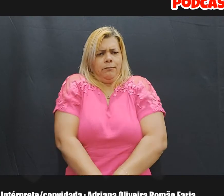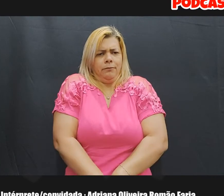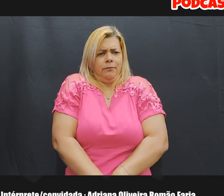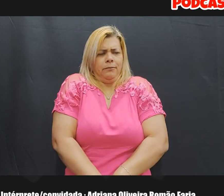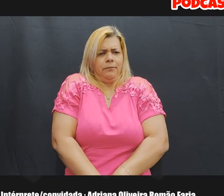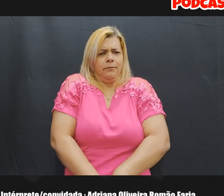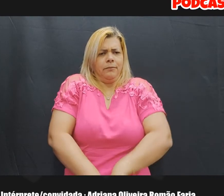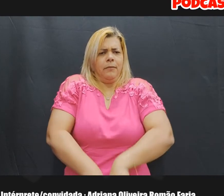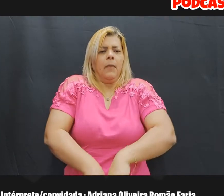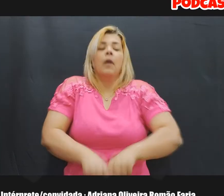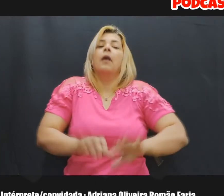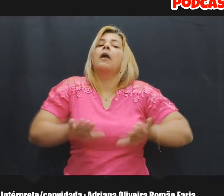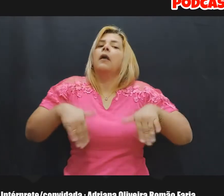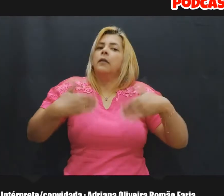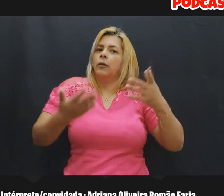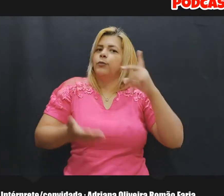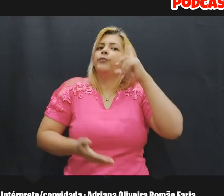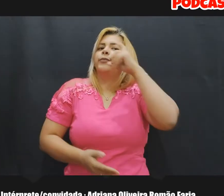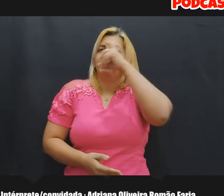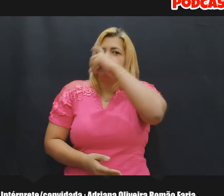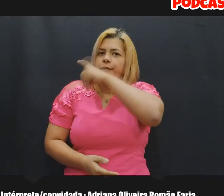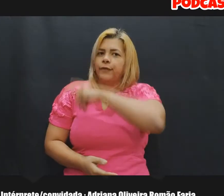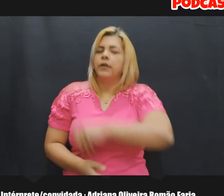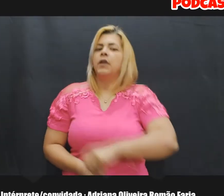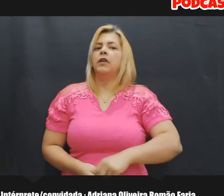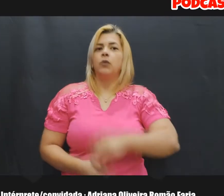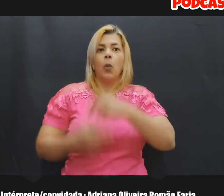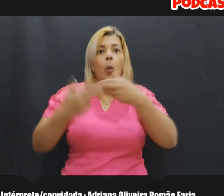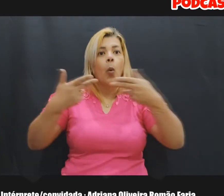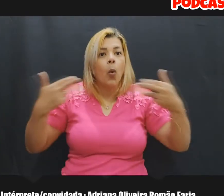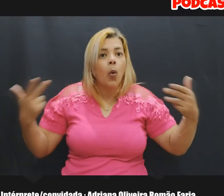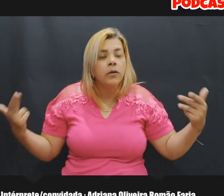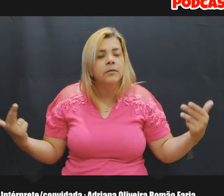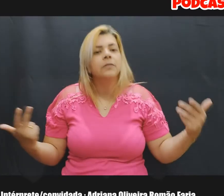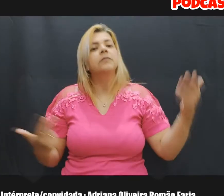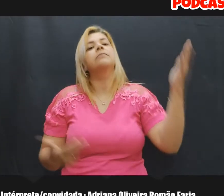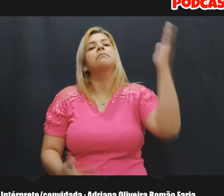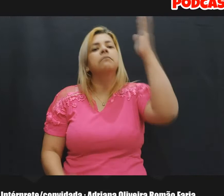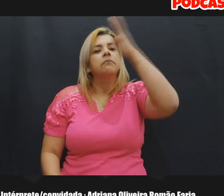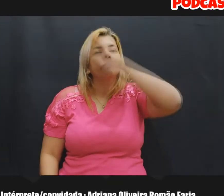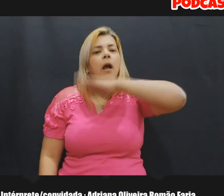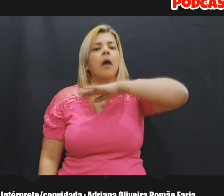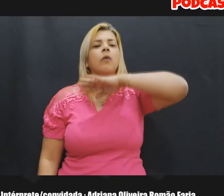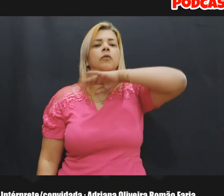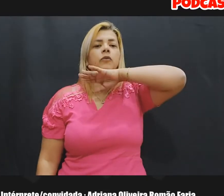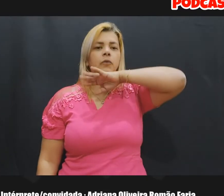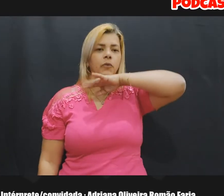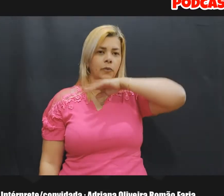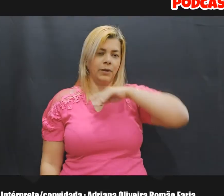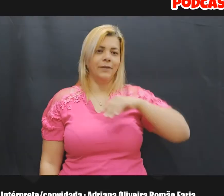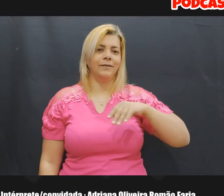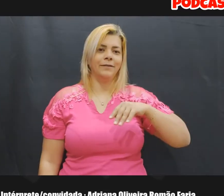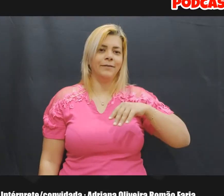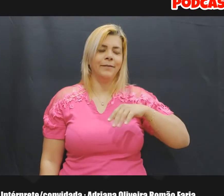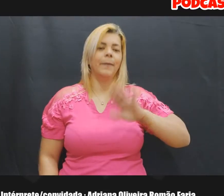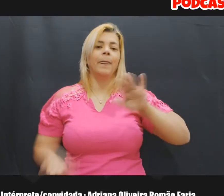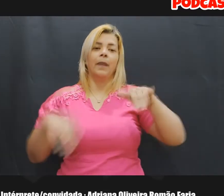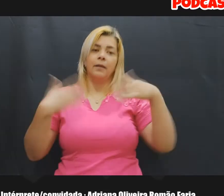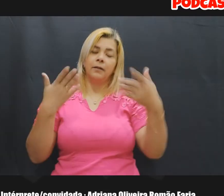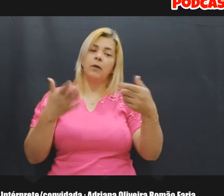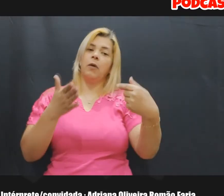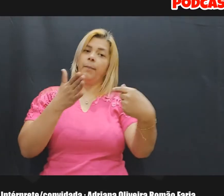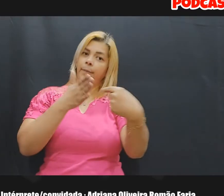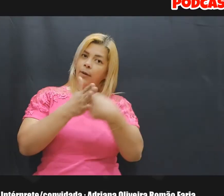gesticular. Então, eram coisas cruéis que aconteciam mesmo. Então, aí vem daquela pergunta que você me